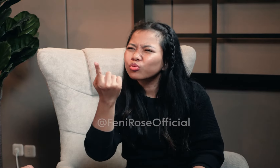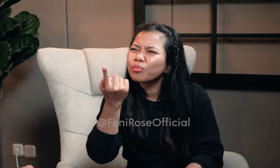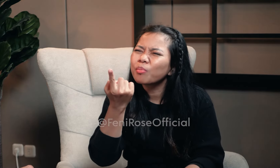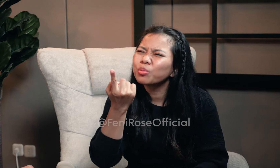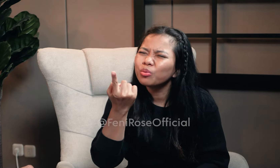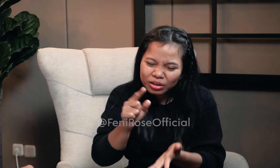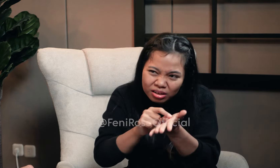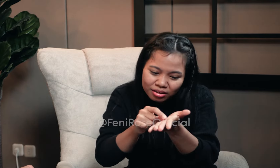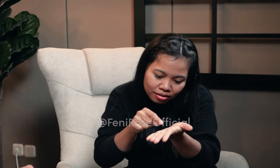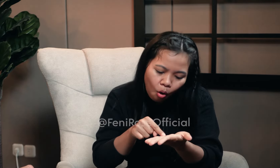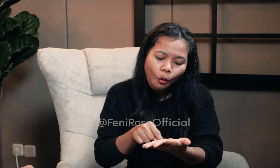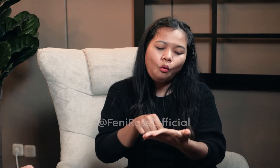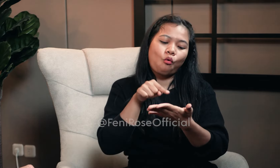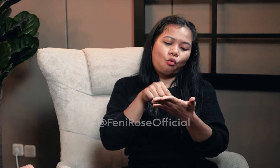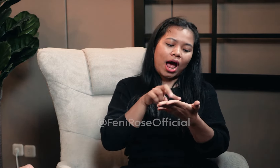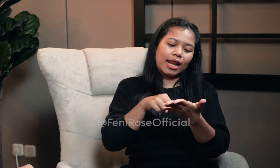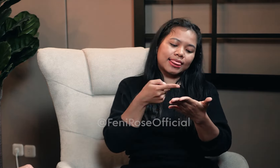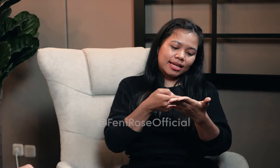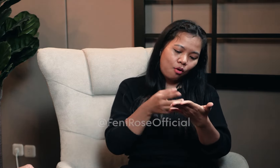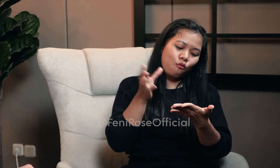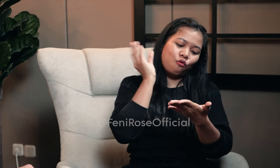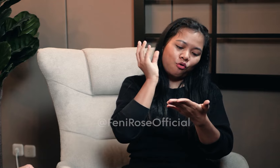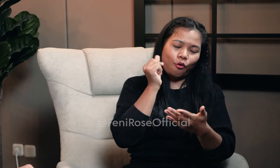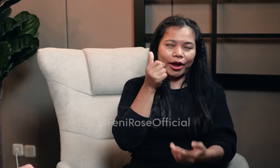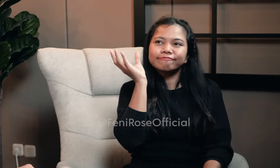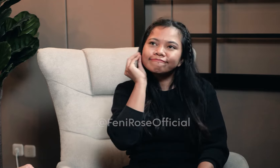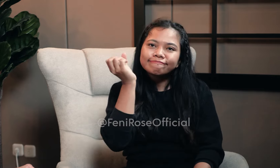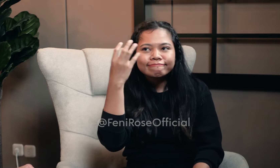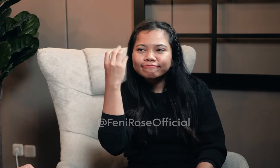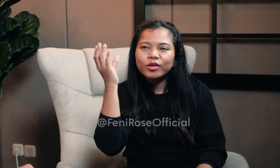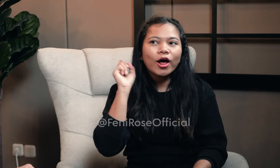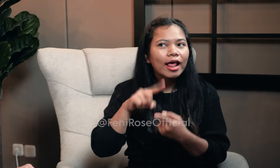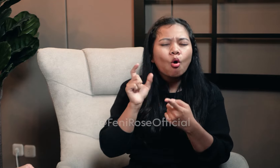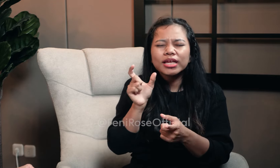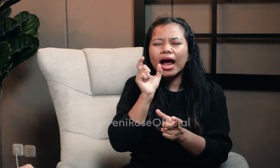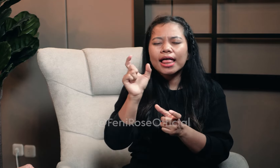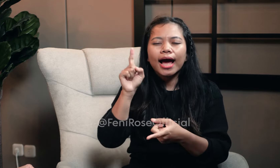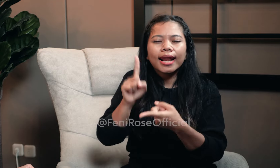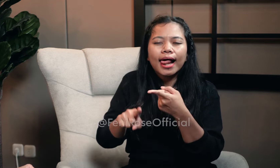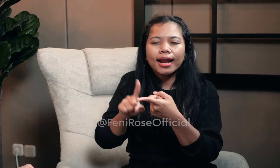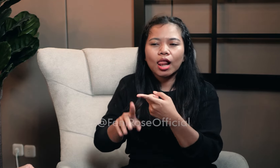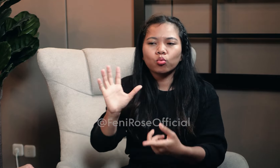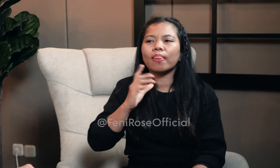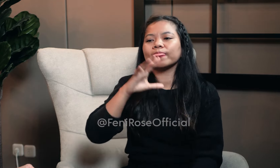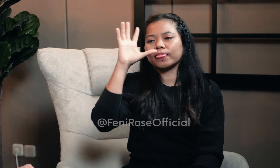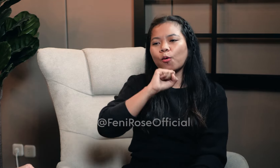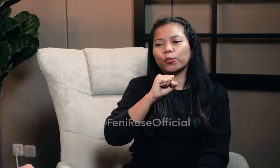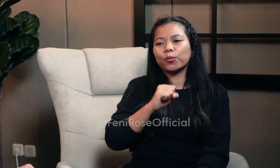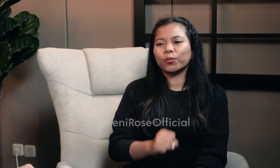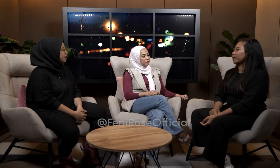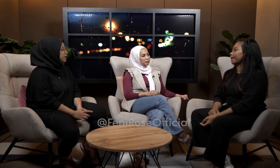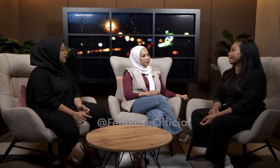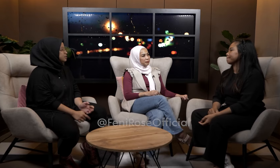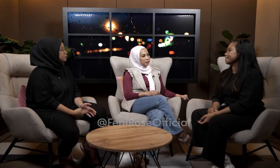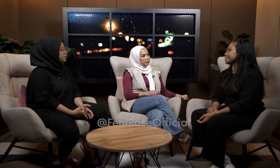atau kata-kata baru saya masih pasti akan tanya ke mama oh alah artinya seperti ini kalau yang kata-kataan kenal yang saya sudah